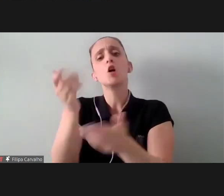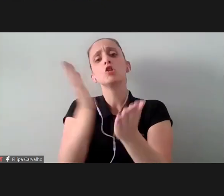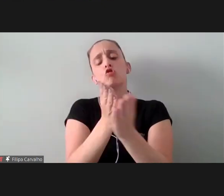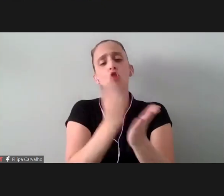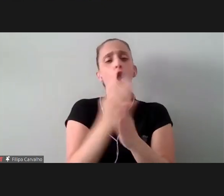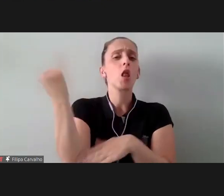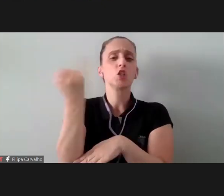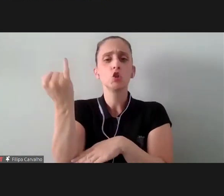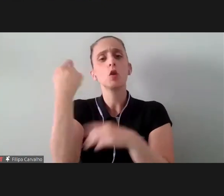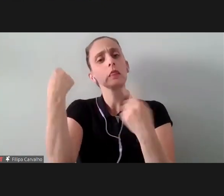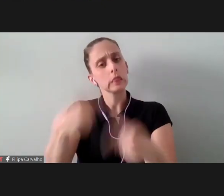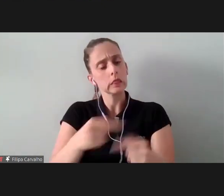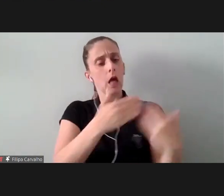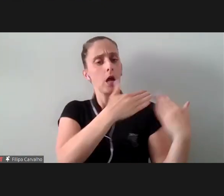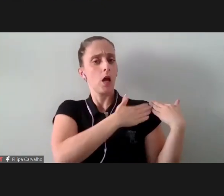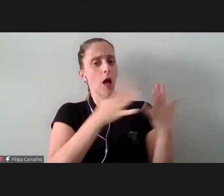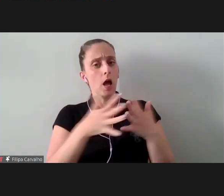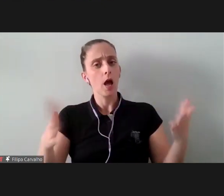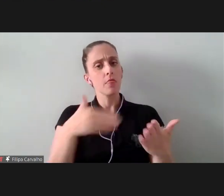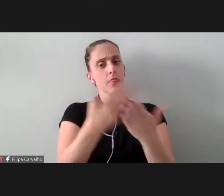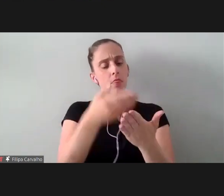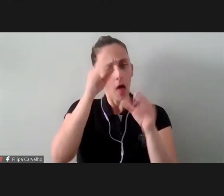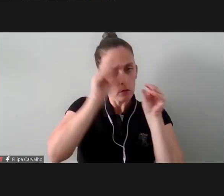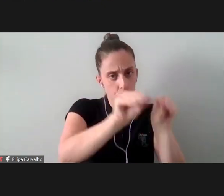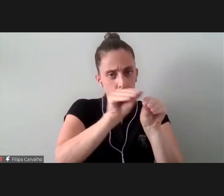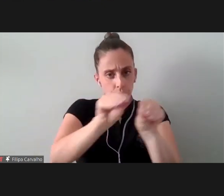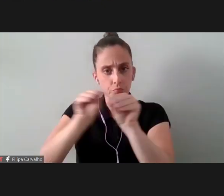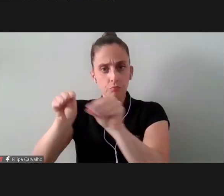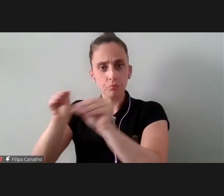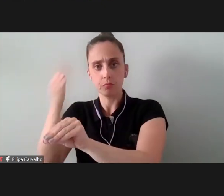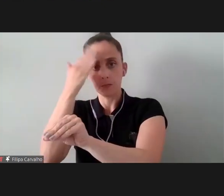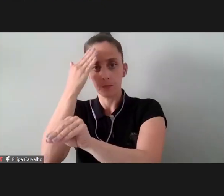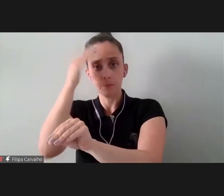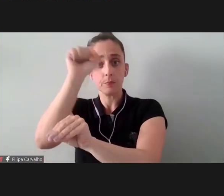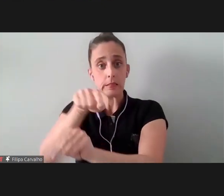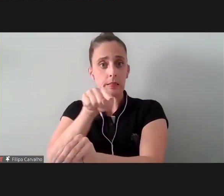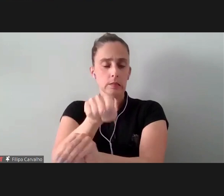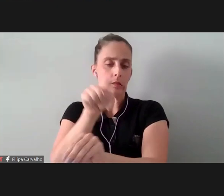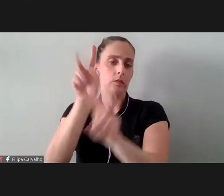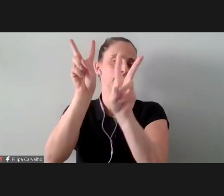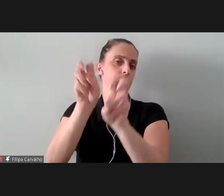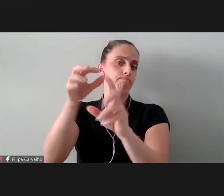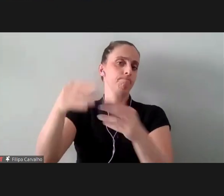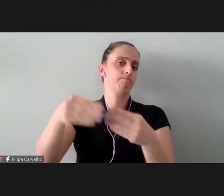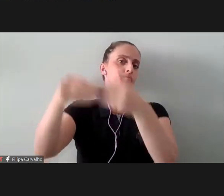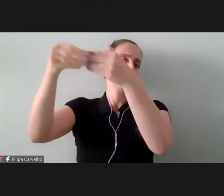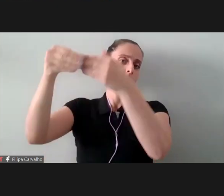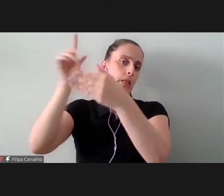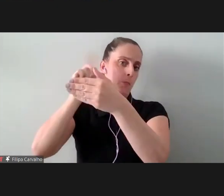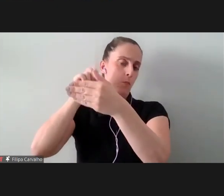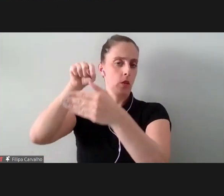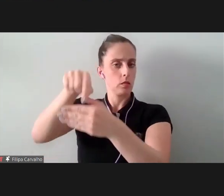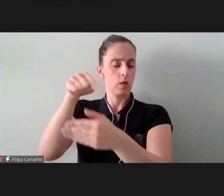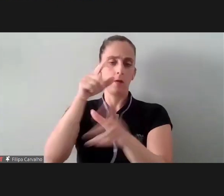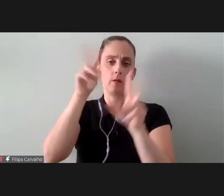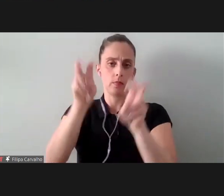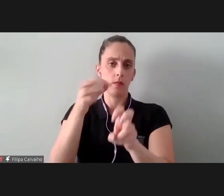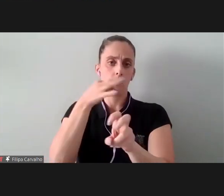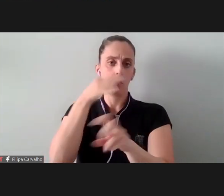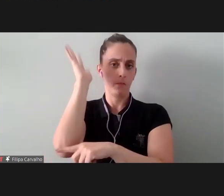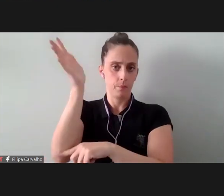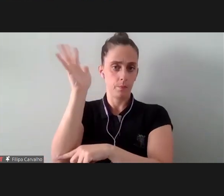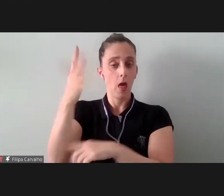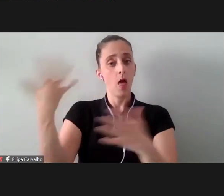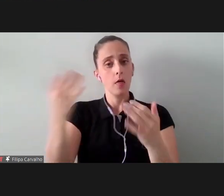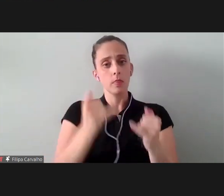responsabilidade na formação e na capacitação a este nível, é o mote para este webinar. E assim sendo,